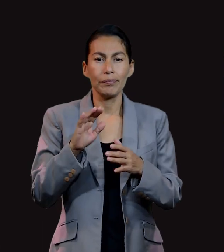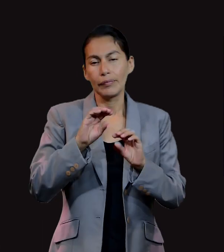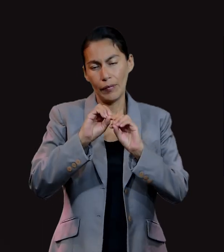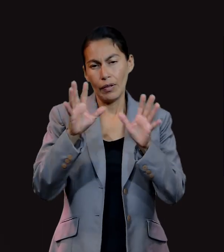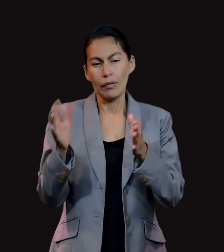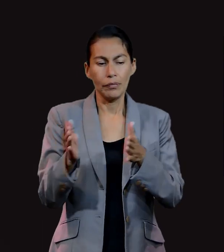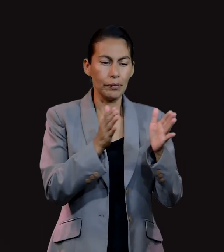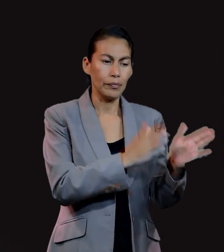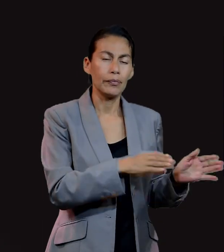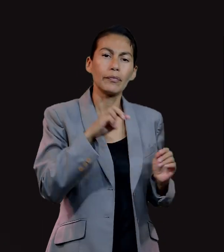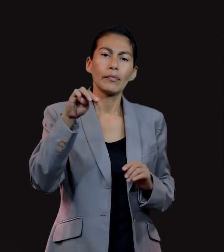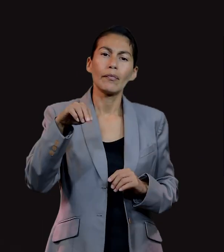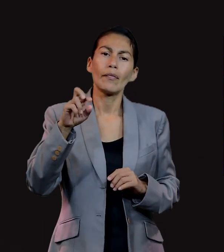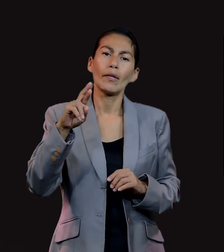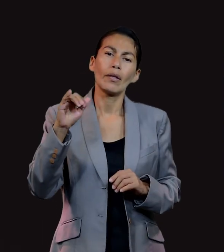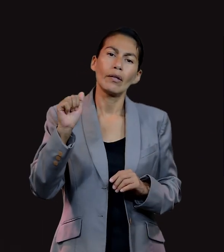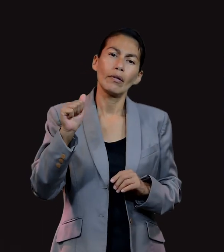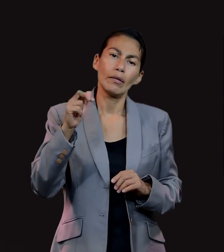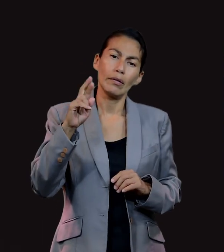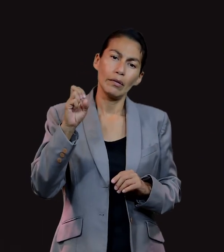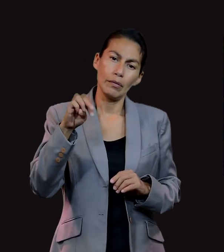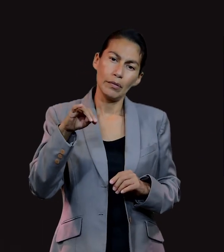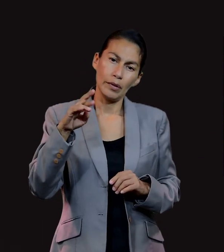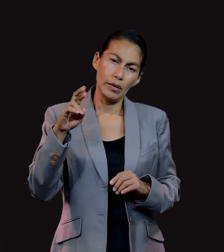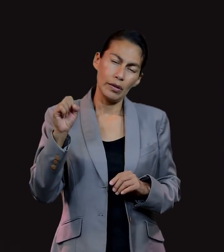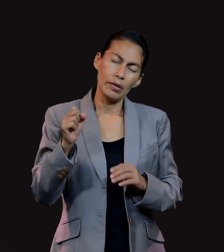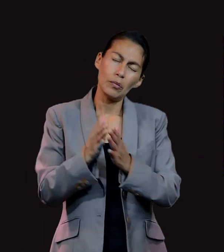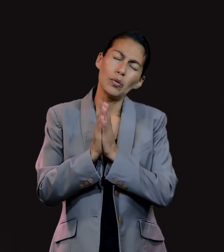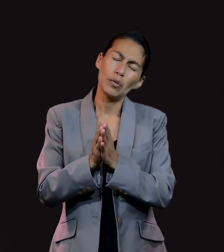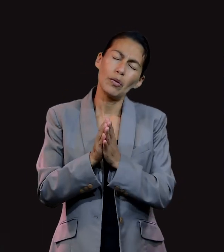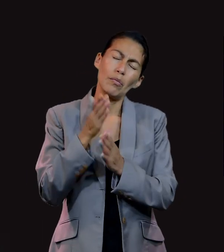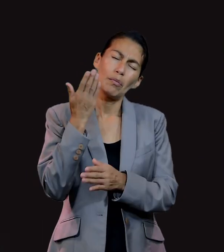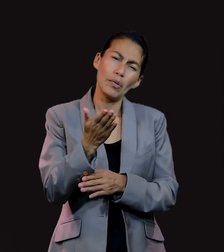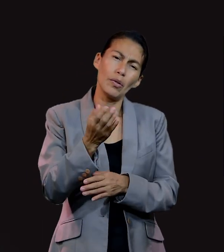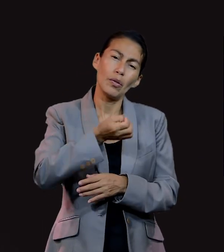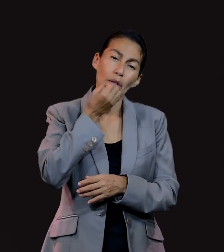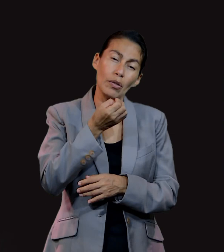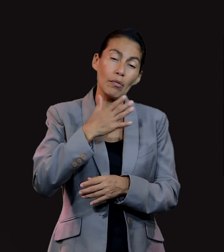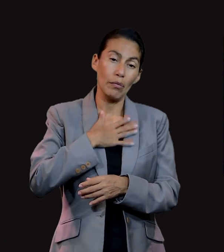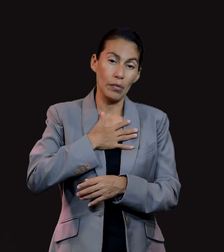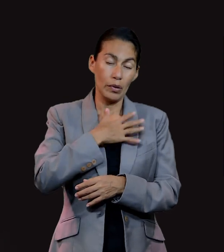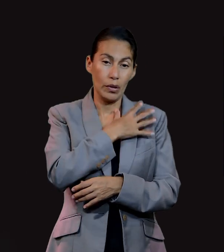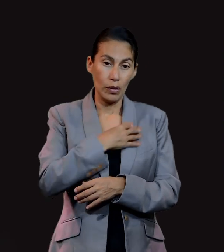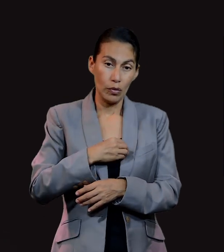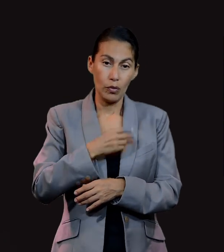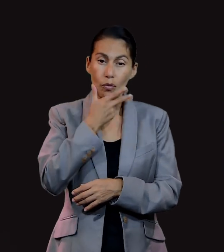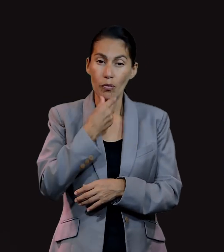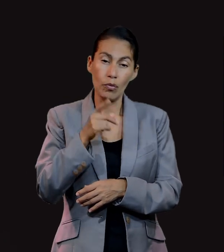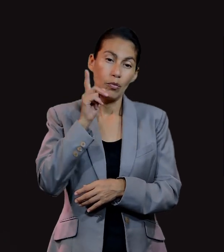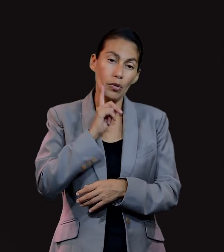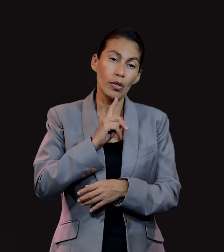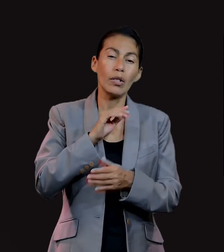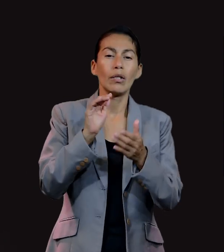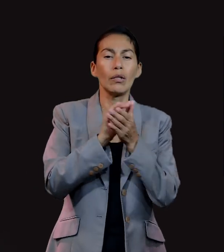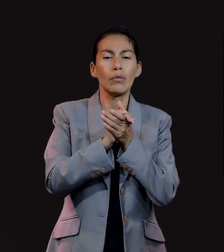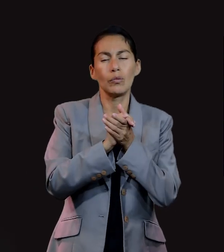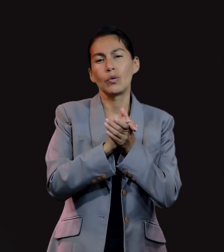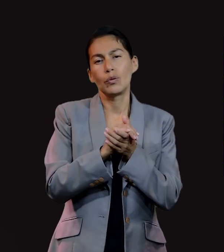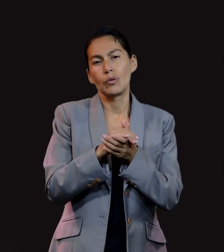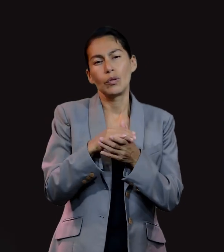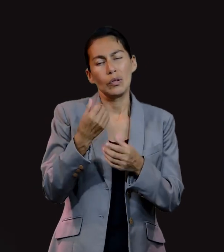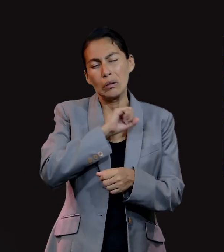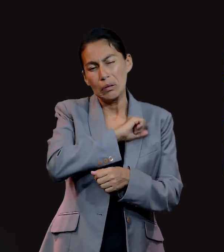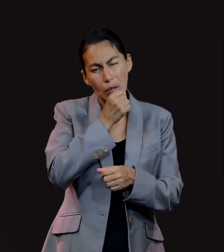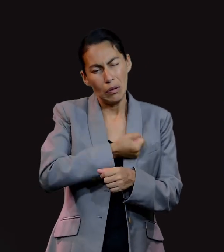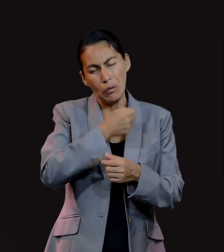Ramírez Buenas noches Pido oración por la vida espiritual de mis hijos Hijas Y esposo También por la salud física de